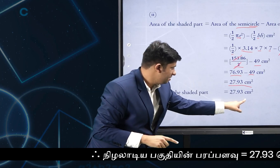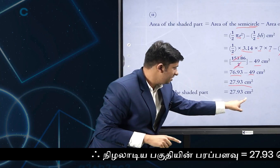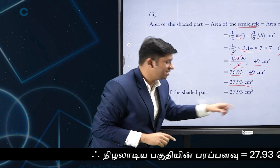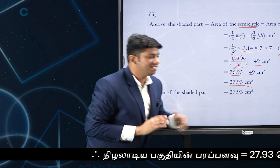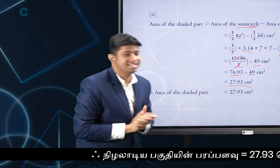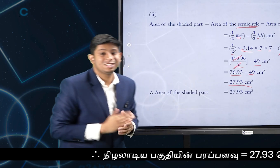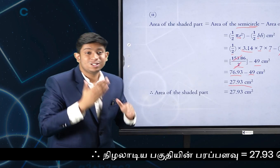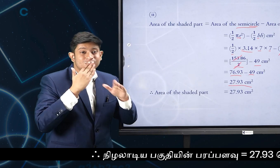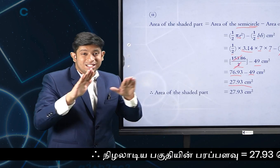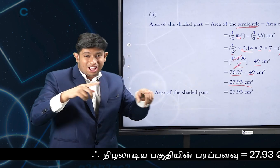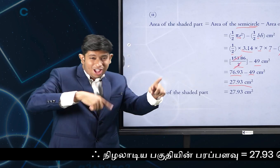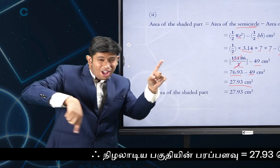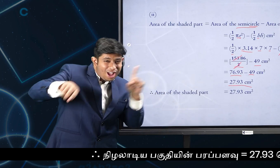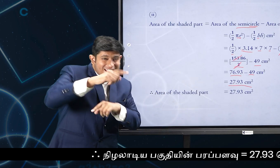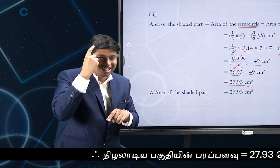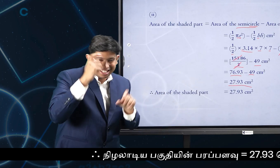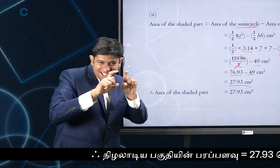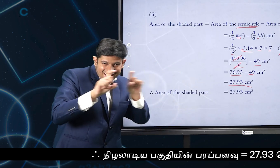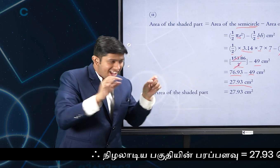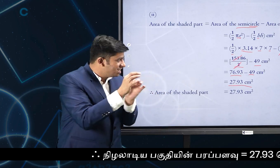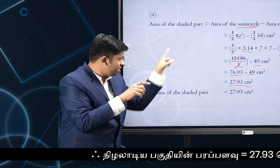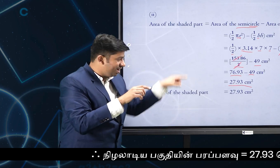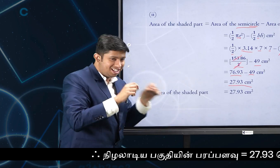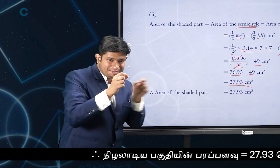27.93 சென்டிமீட்டர் மேலிலக்கு 2.